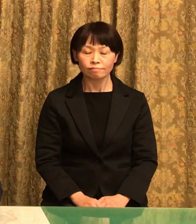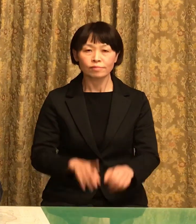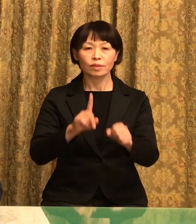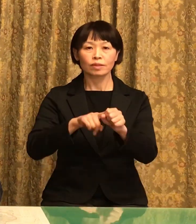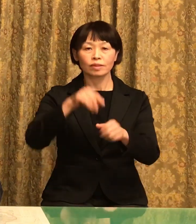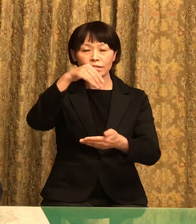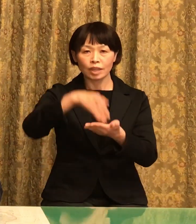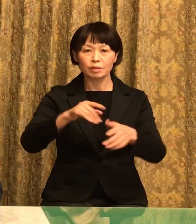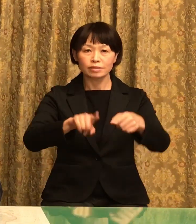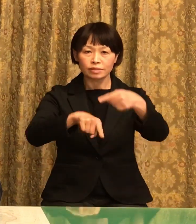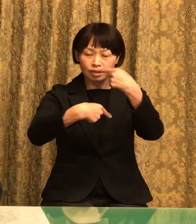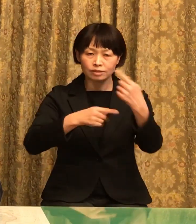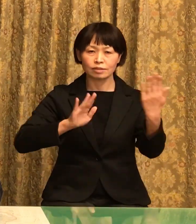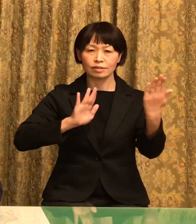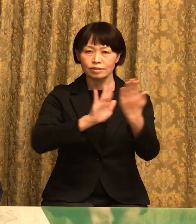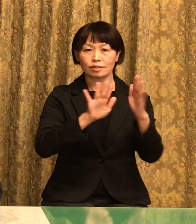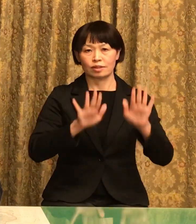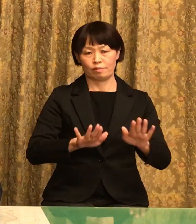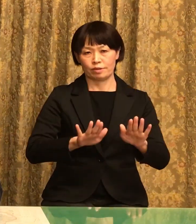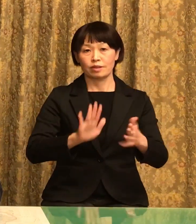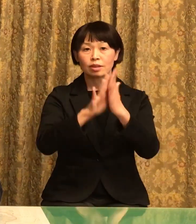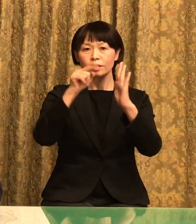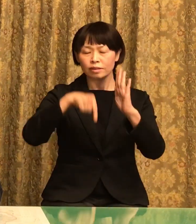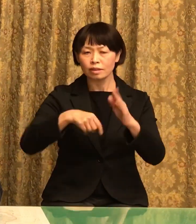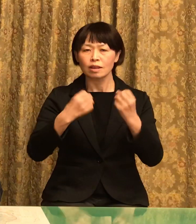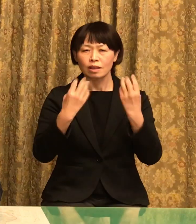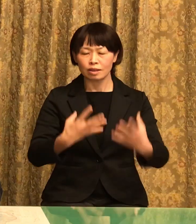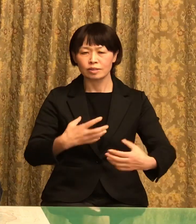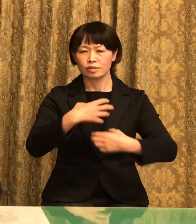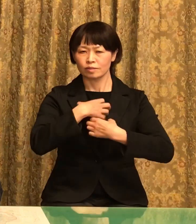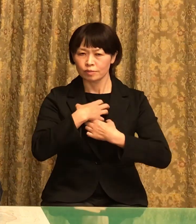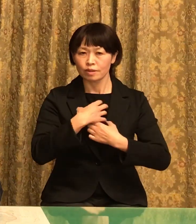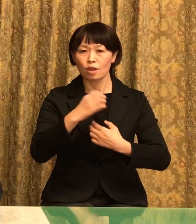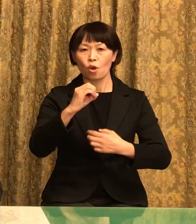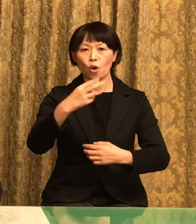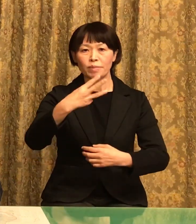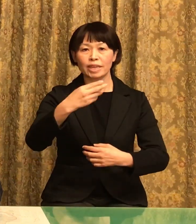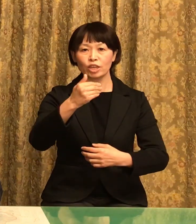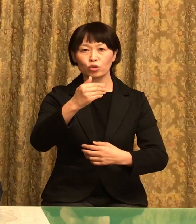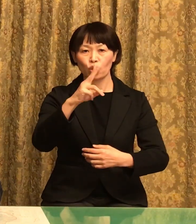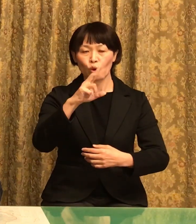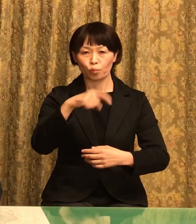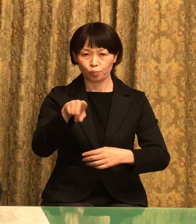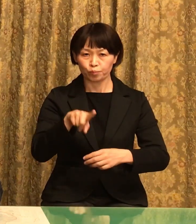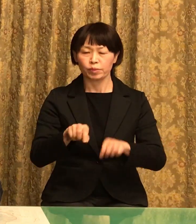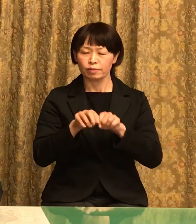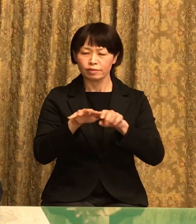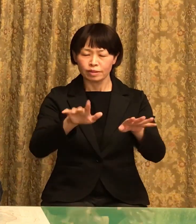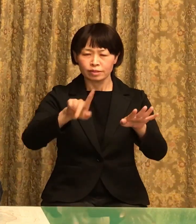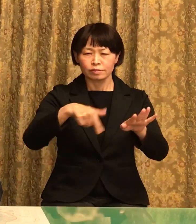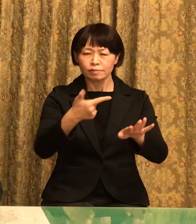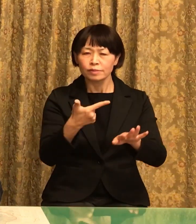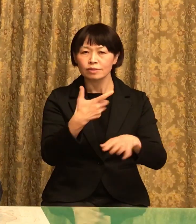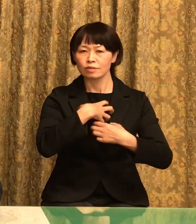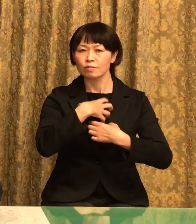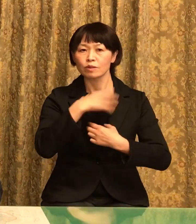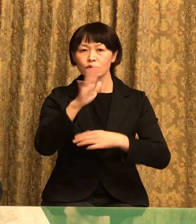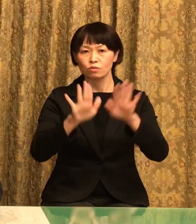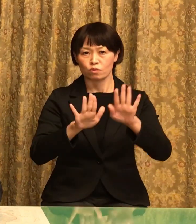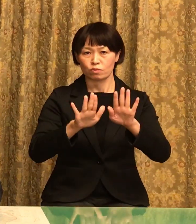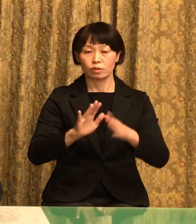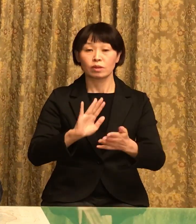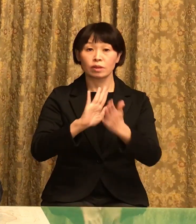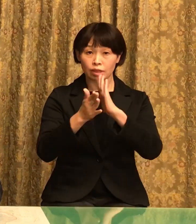年末年始を控える中、本県においても新たな脅威であるオミクロン株への危機感が高まっています。県